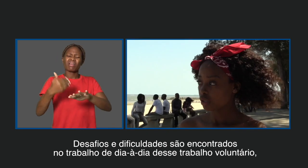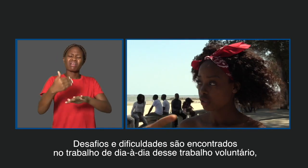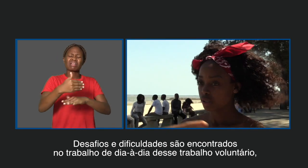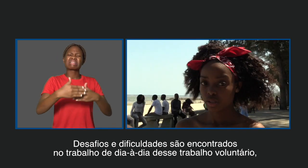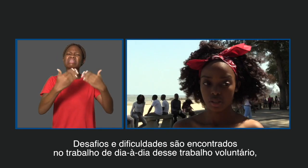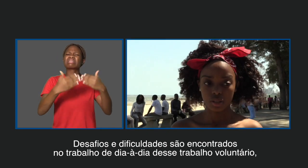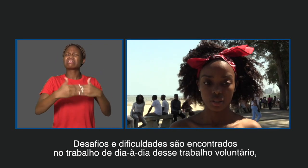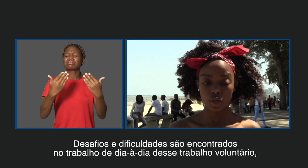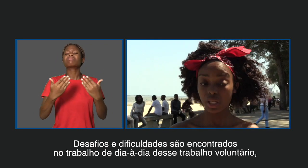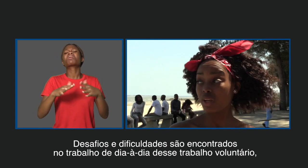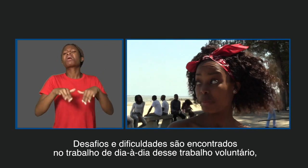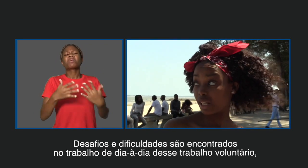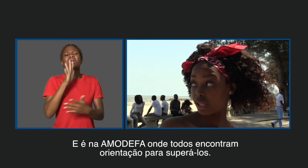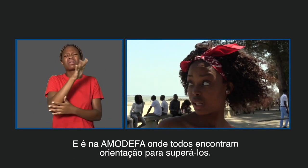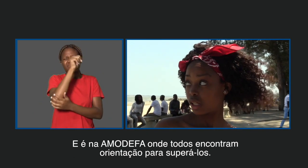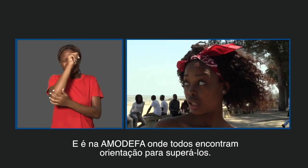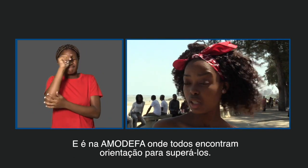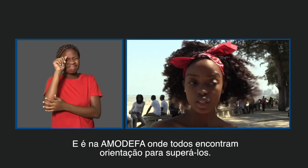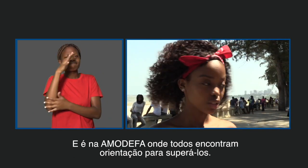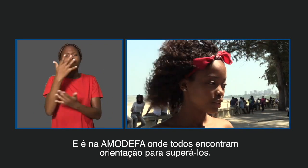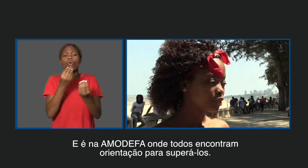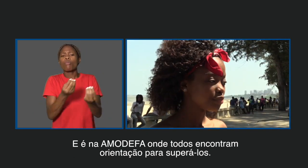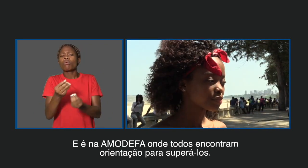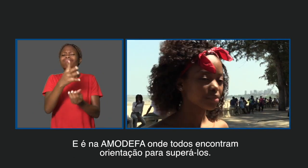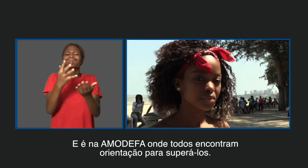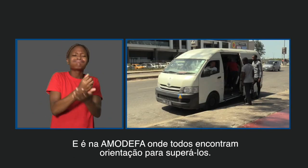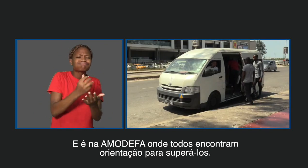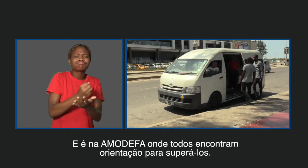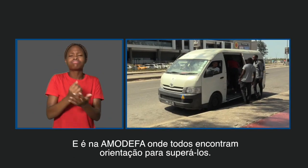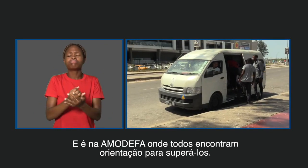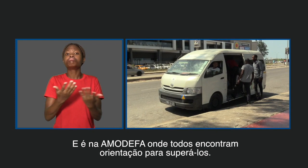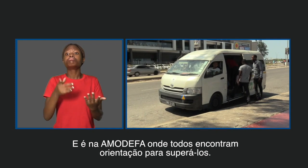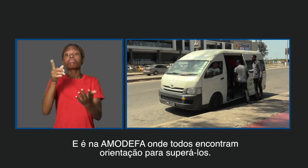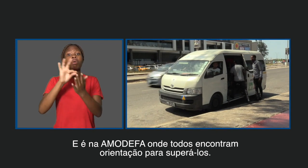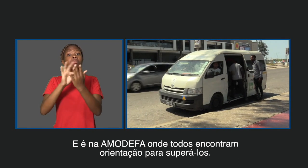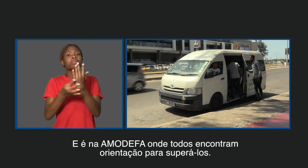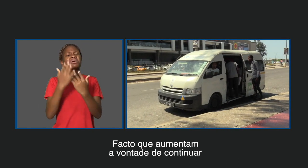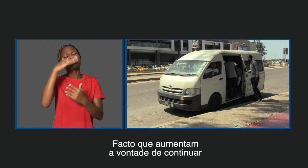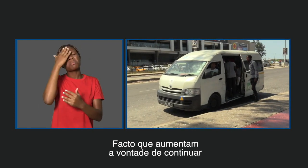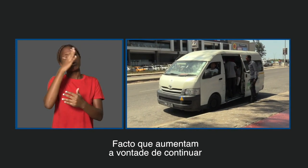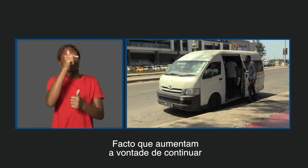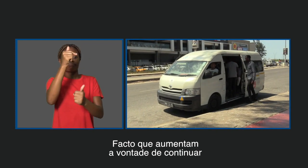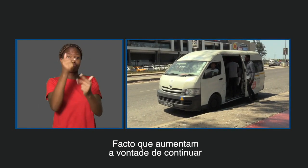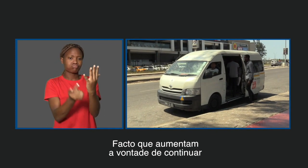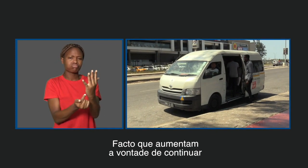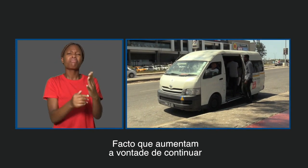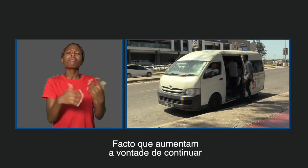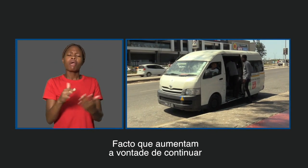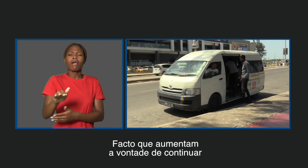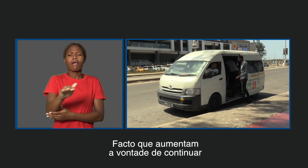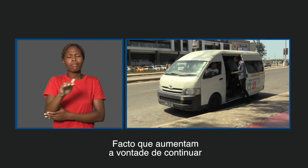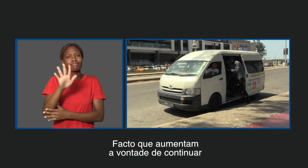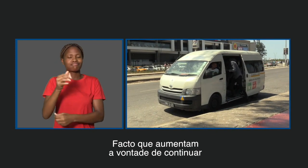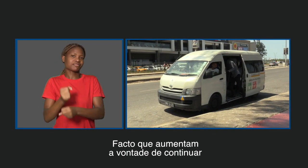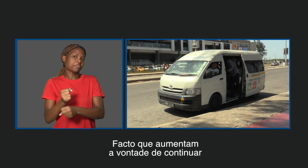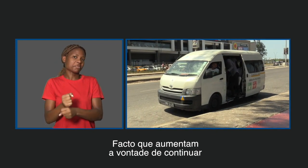dia a dia desse trabalho voluntário. E é na MoDefa onde todos encontram orientação para superá-los. O fato é aumenta a sua